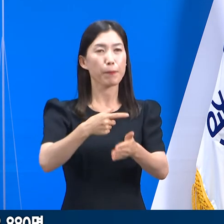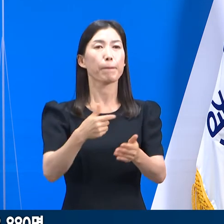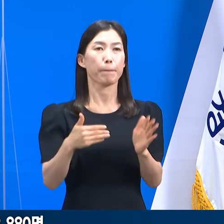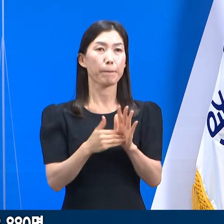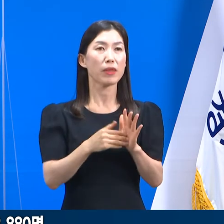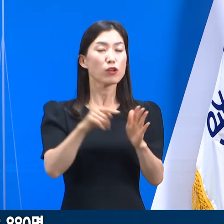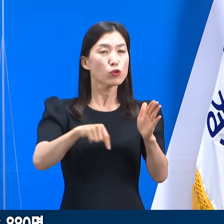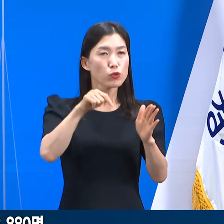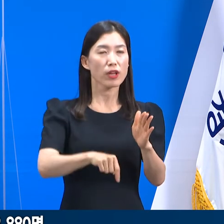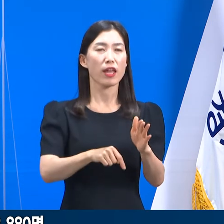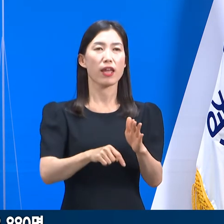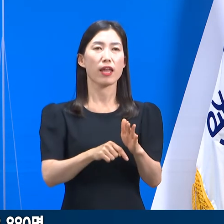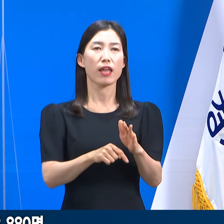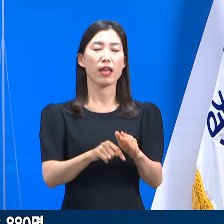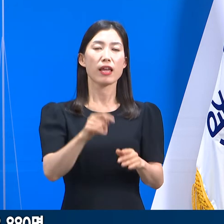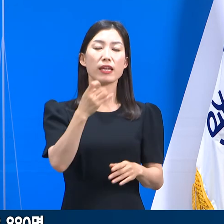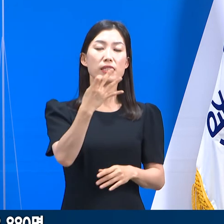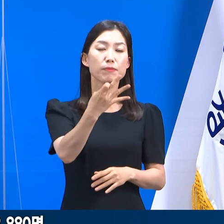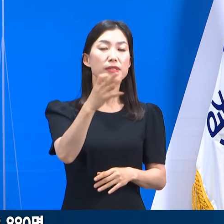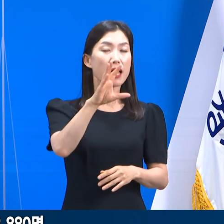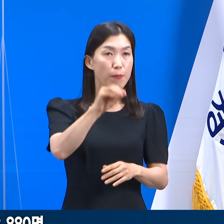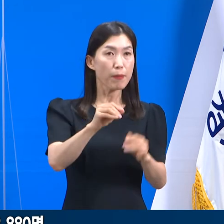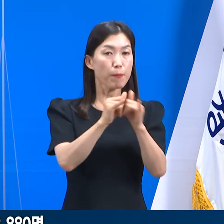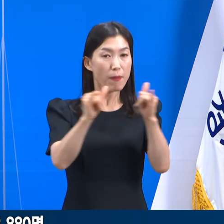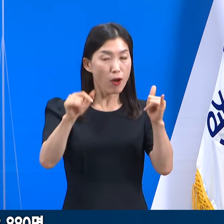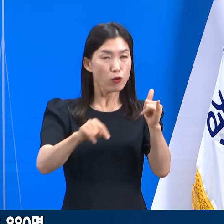전체 대상자 4만 명 대비